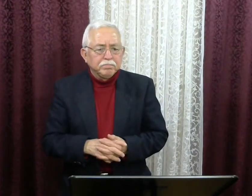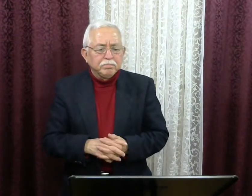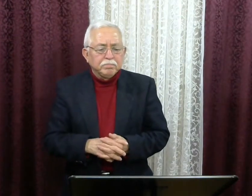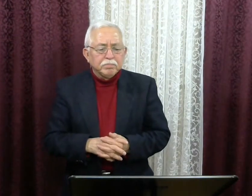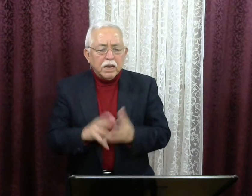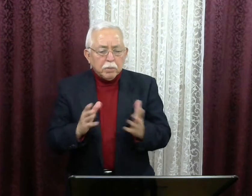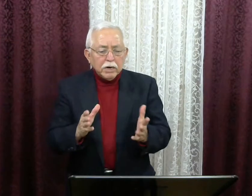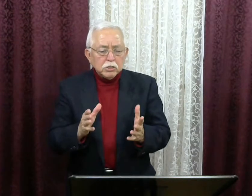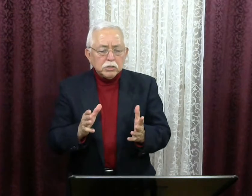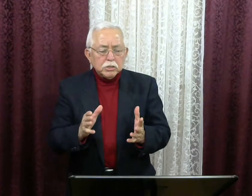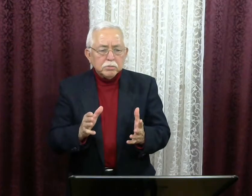Hermanos,